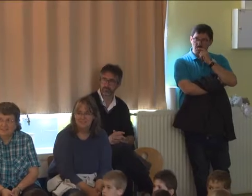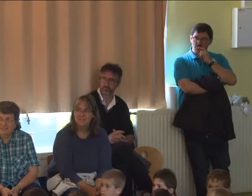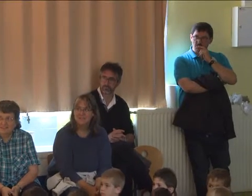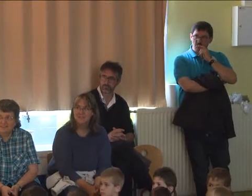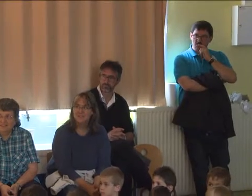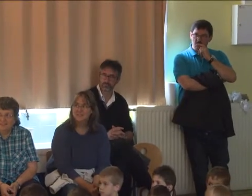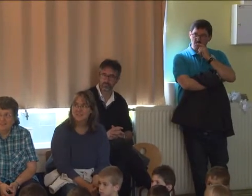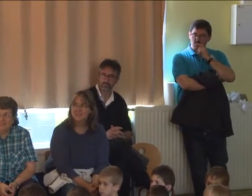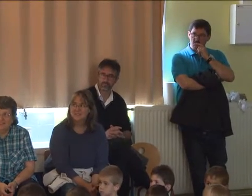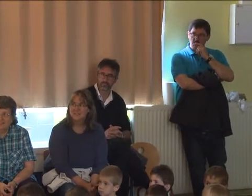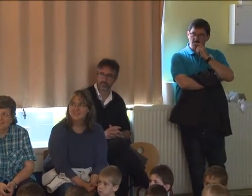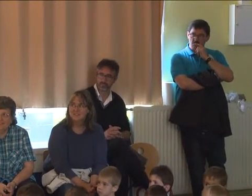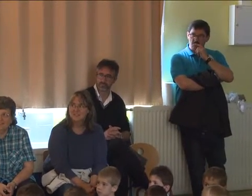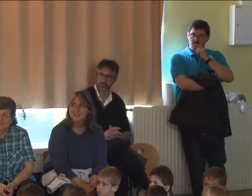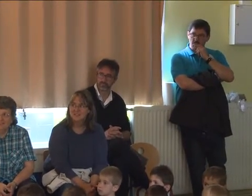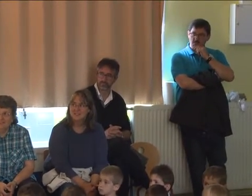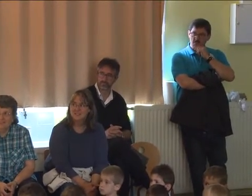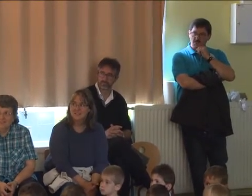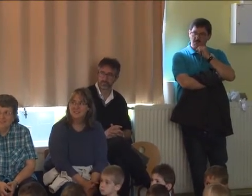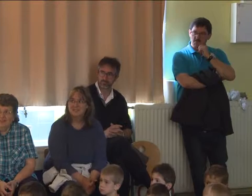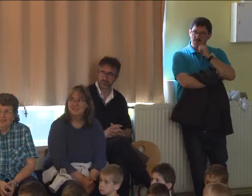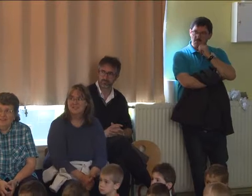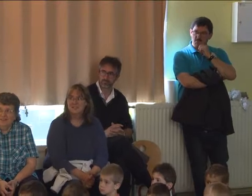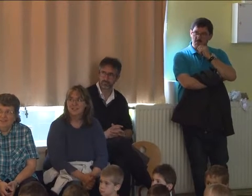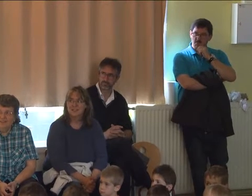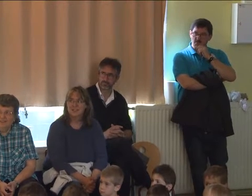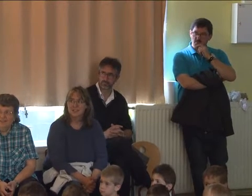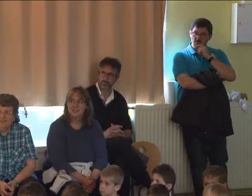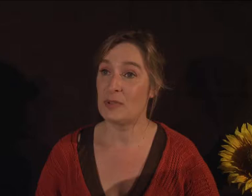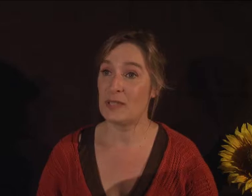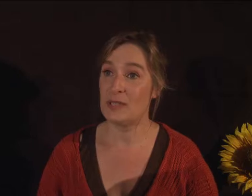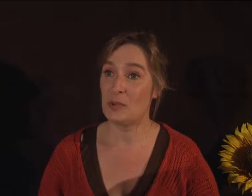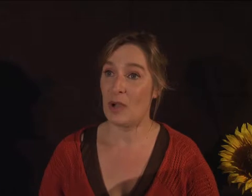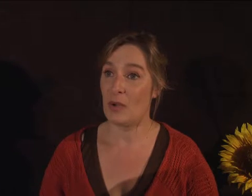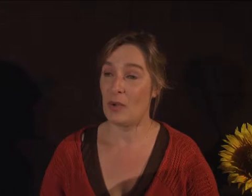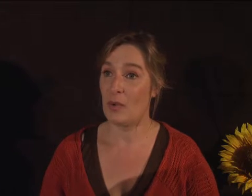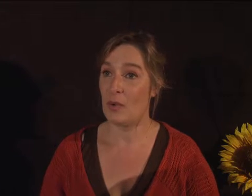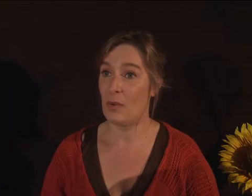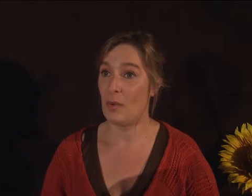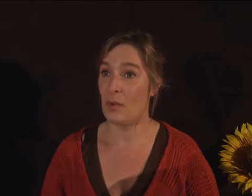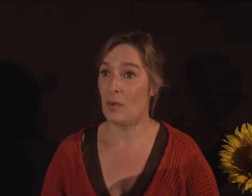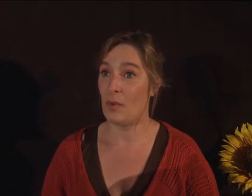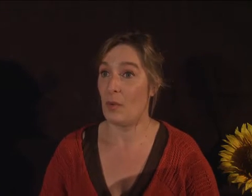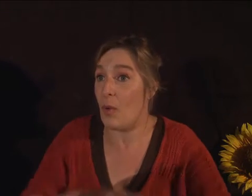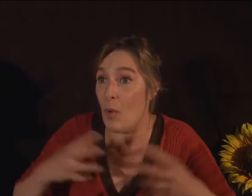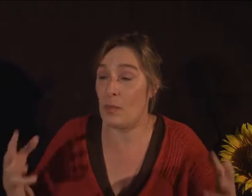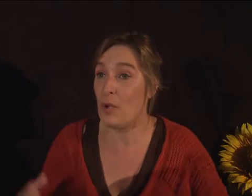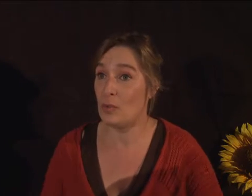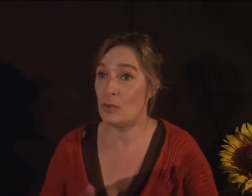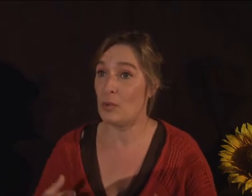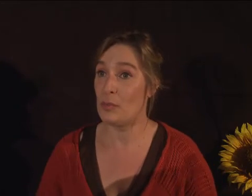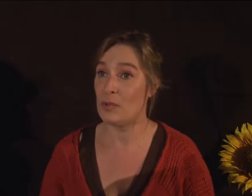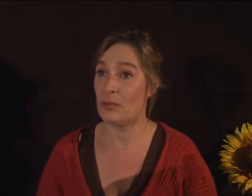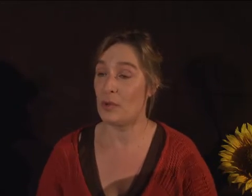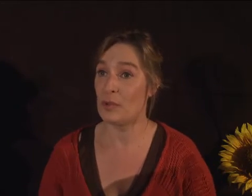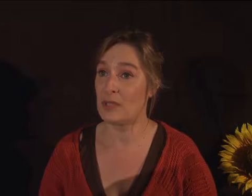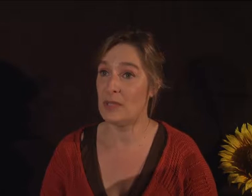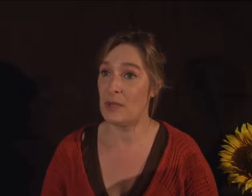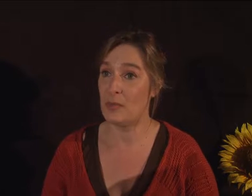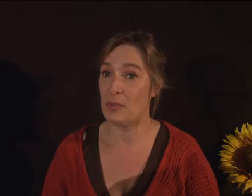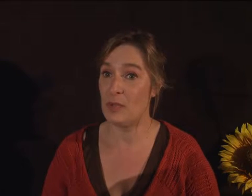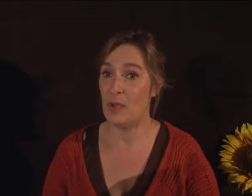Pour quelle raison? Tout simplement pour rendre accessibles toutes ces histoires au plus grand nombre, au plus